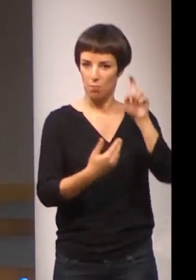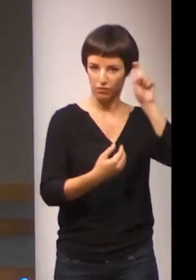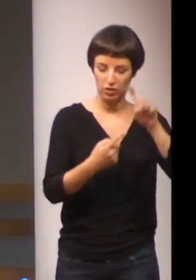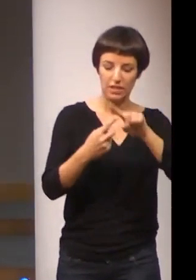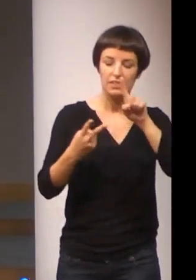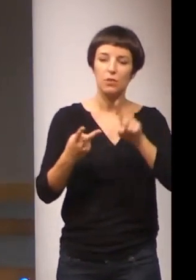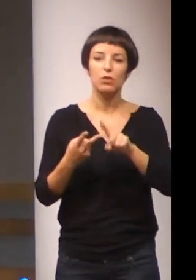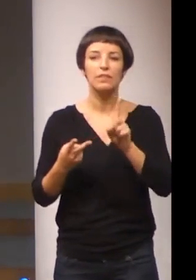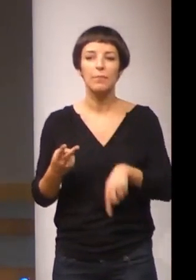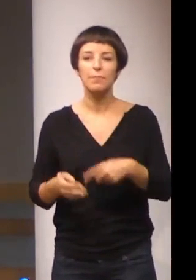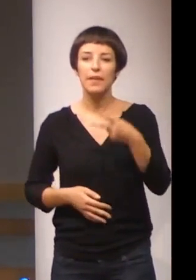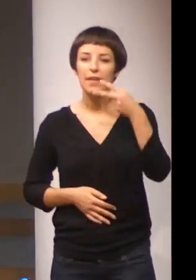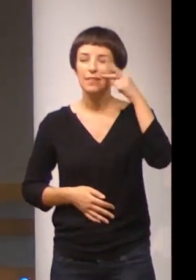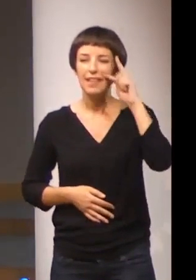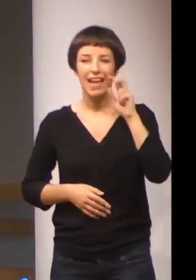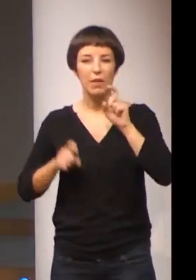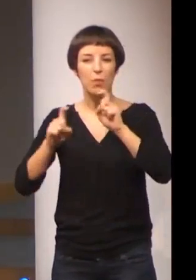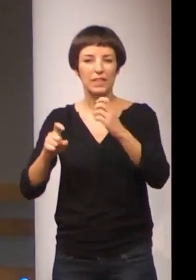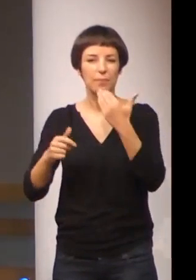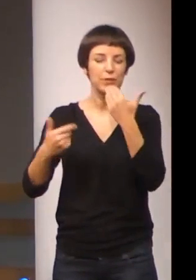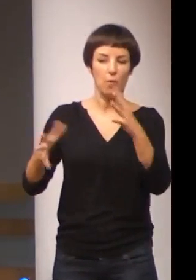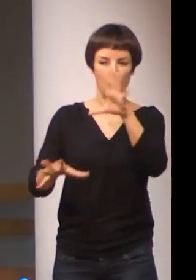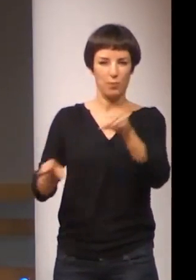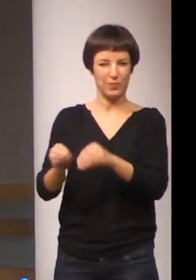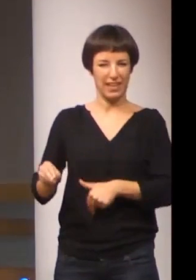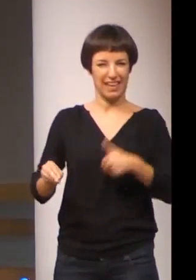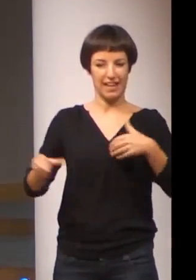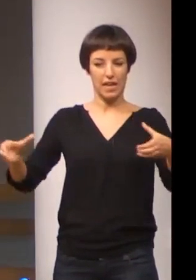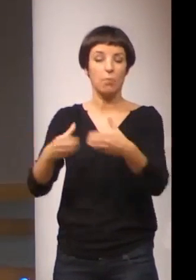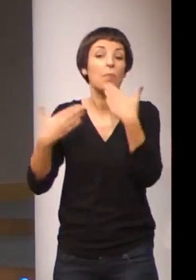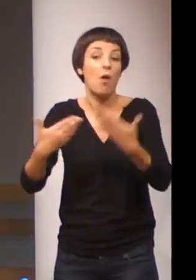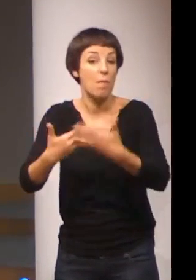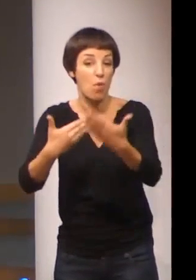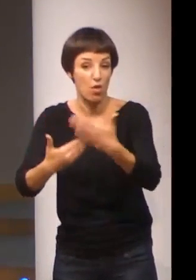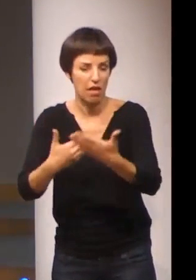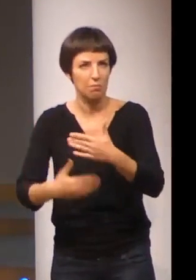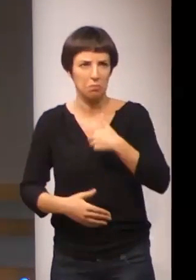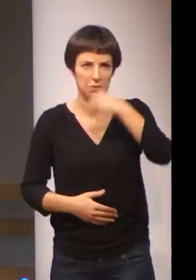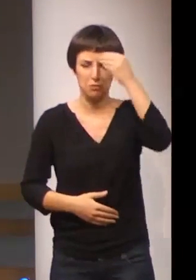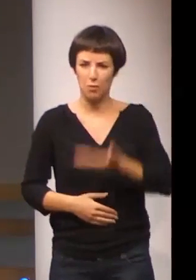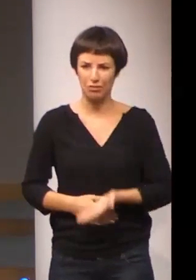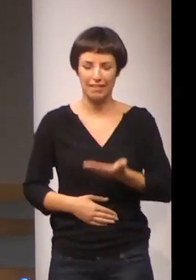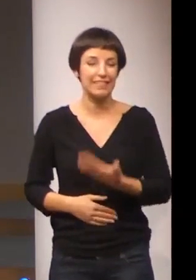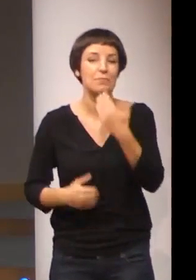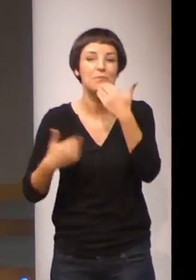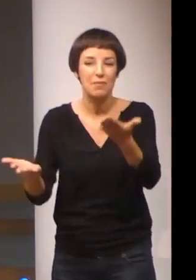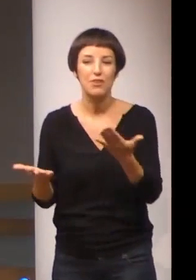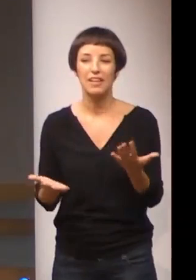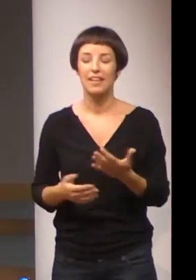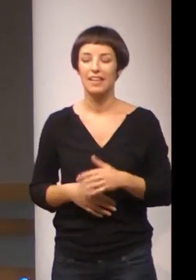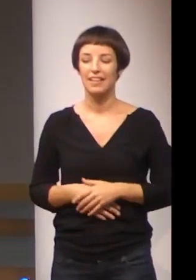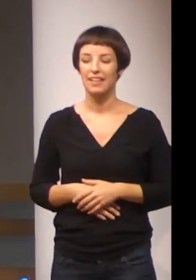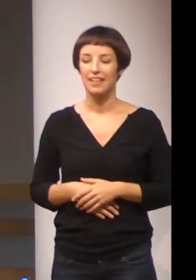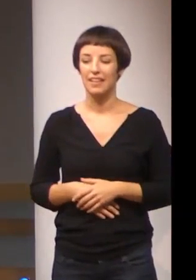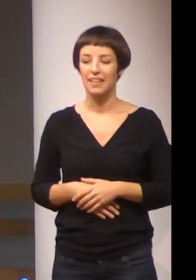educativas de tipo holístico. Por ejemplo, algo que está ahora también de moda, pero me parece que es muy importante, es el desarrollo